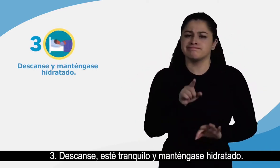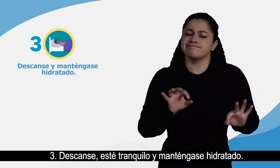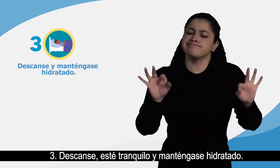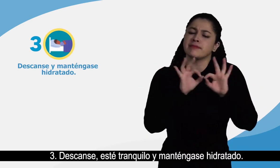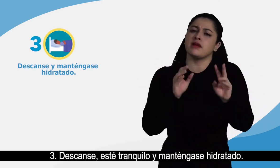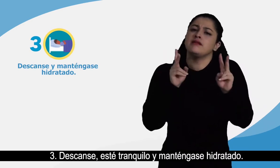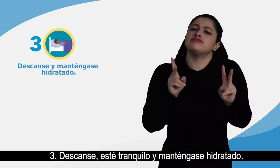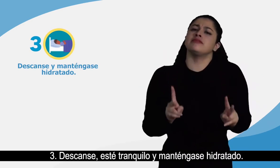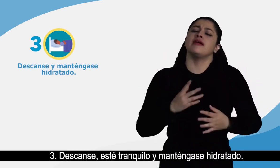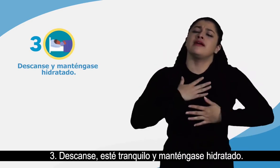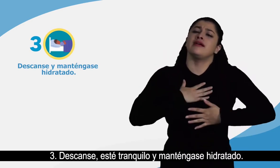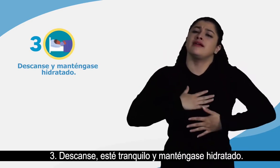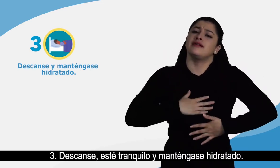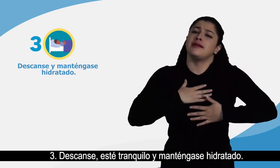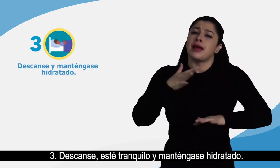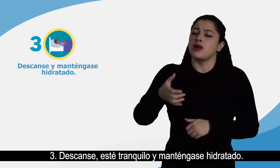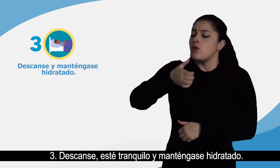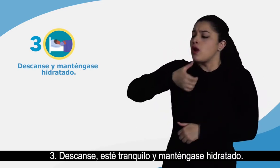Descanse, esté tranquilo y manténgase hidratado